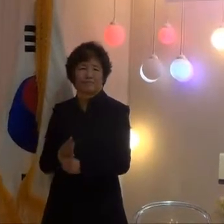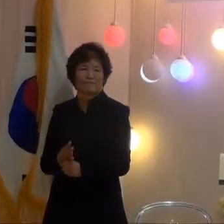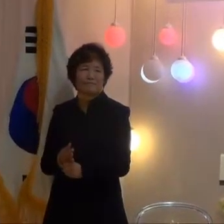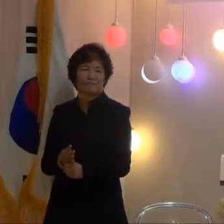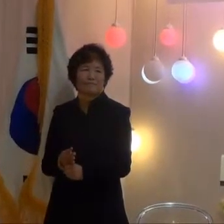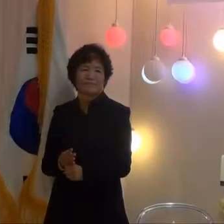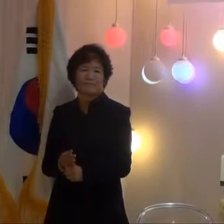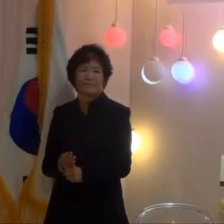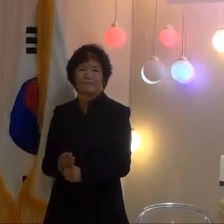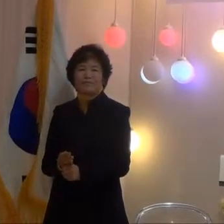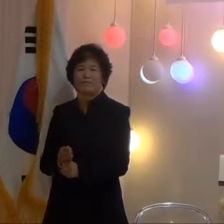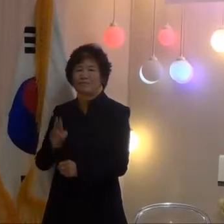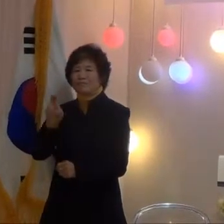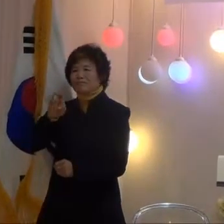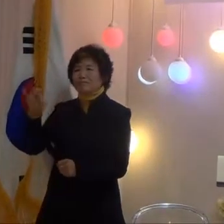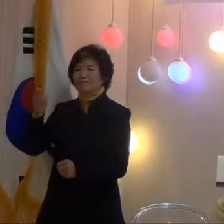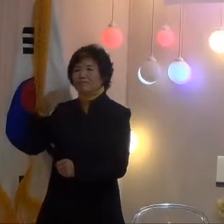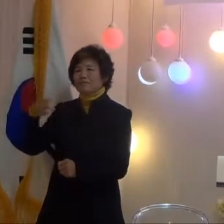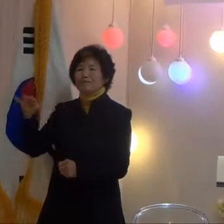제출의 미디어 콘서트였는데요.